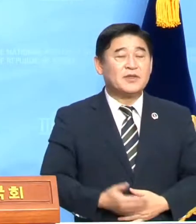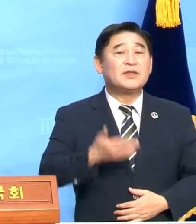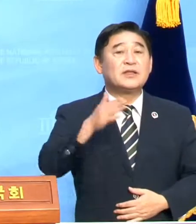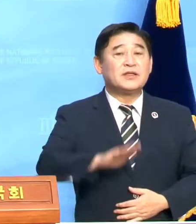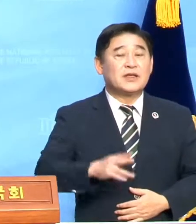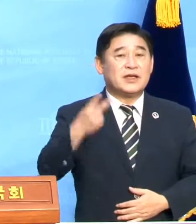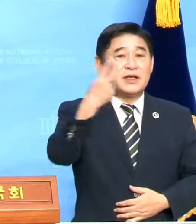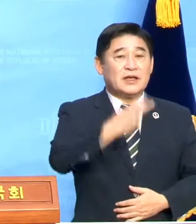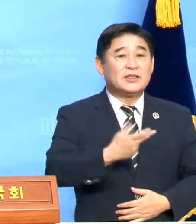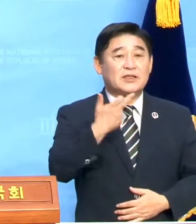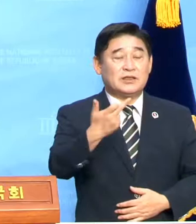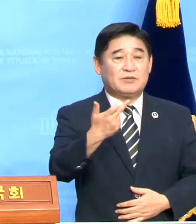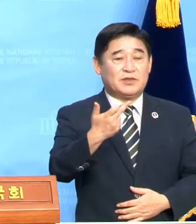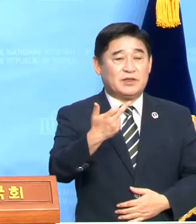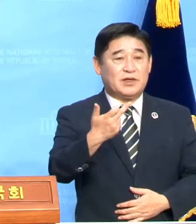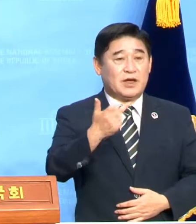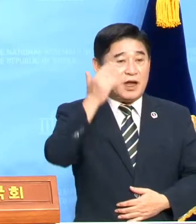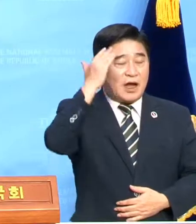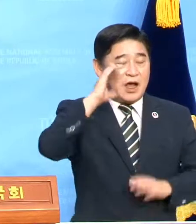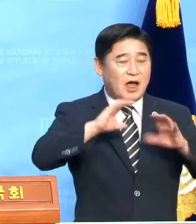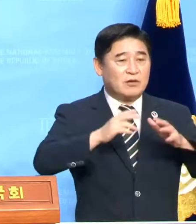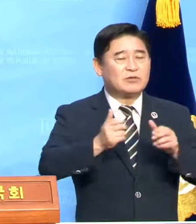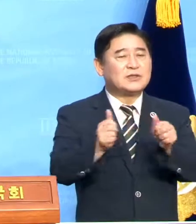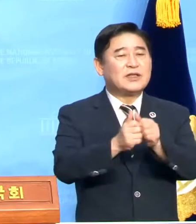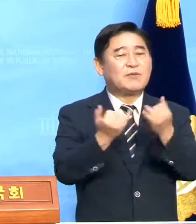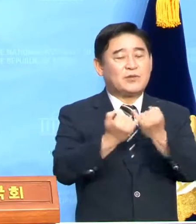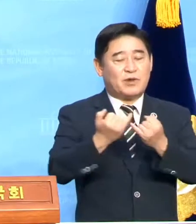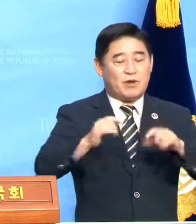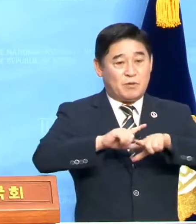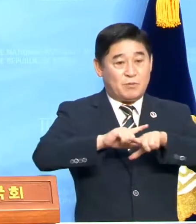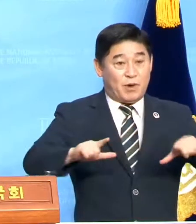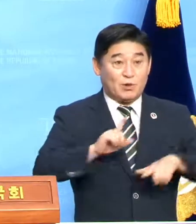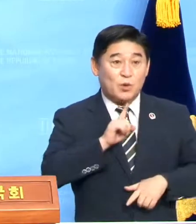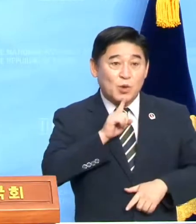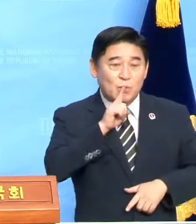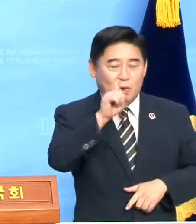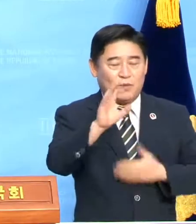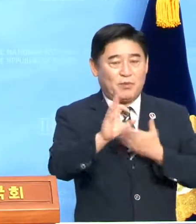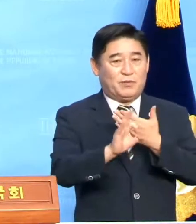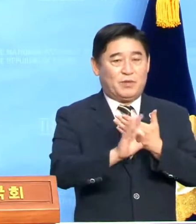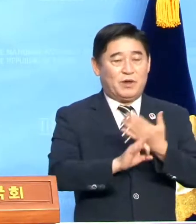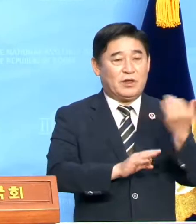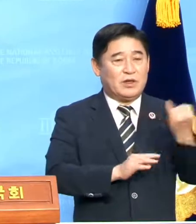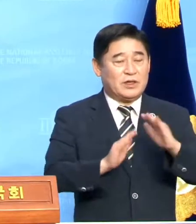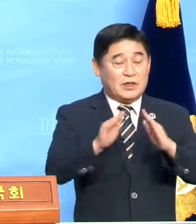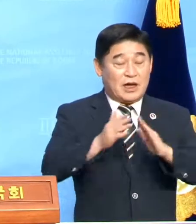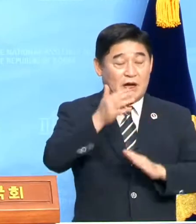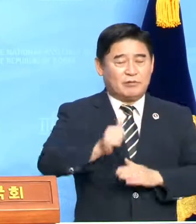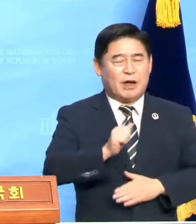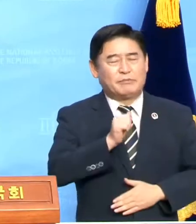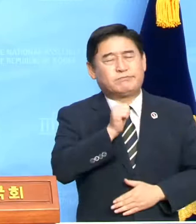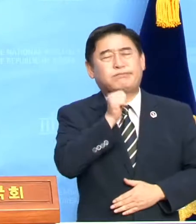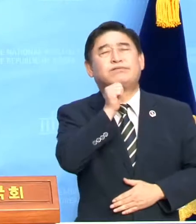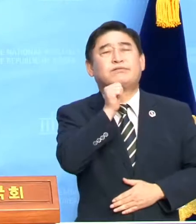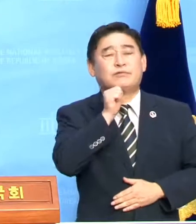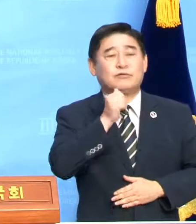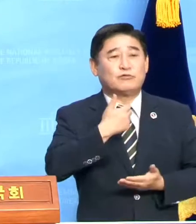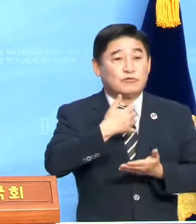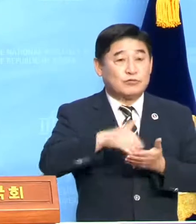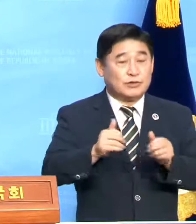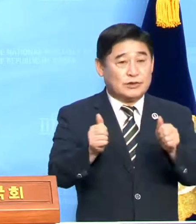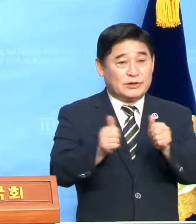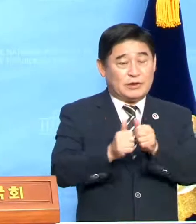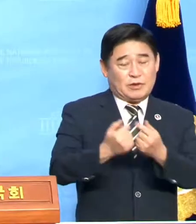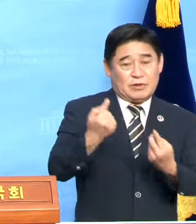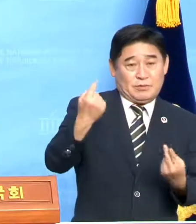그러나 2017년에 나온 한국의 성 평등 보고서에 따르면 여성 가구주의 빈곤율은 남성 가